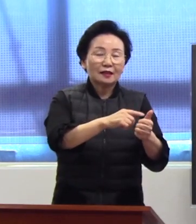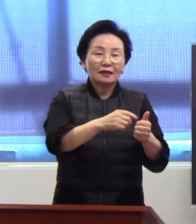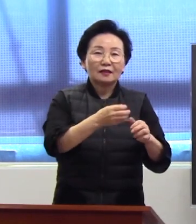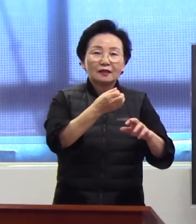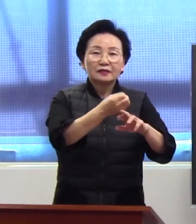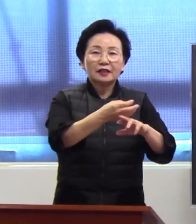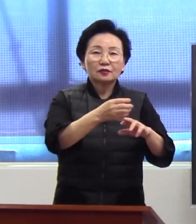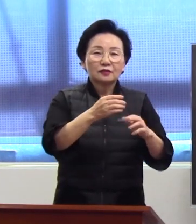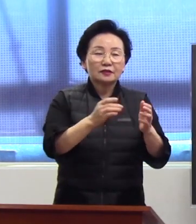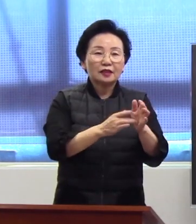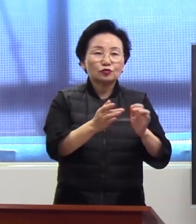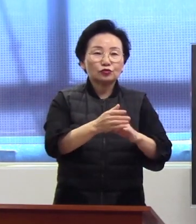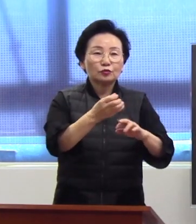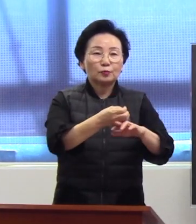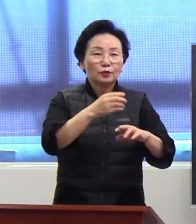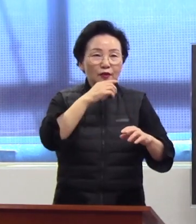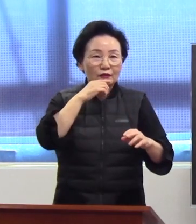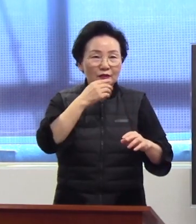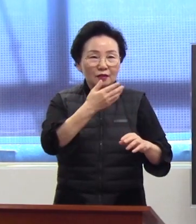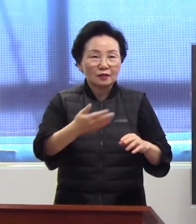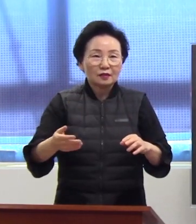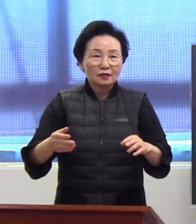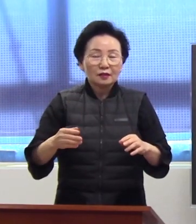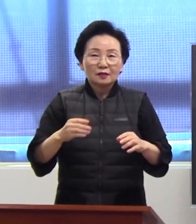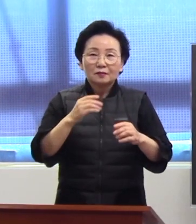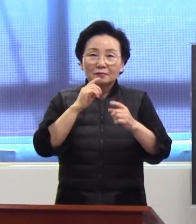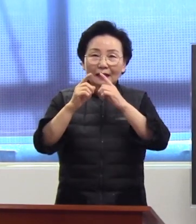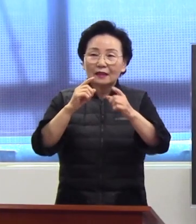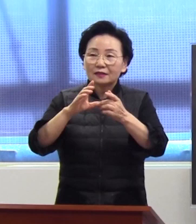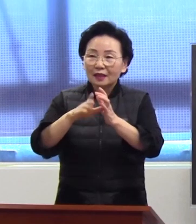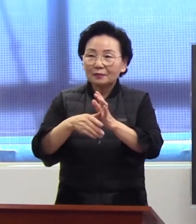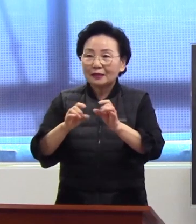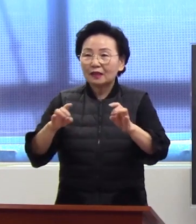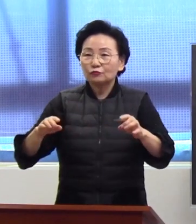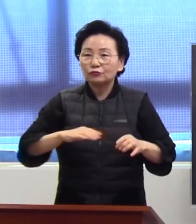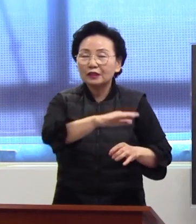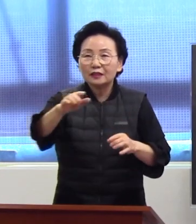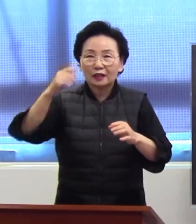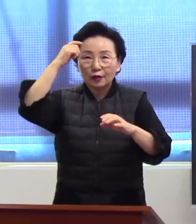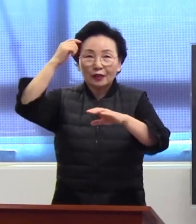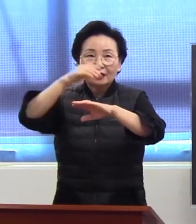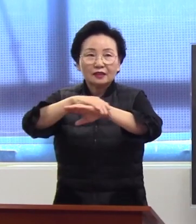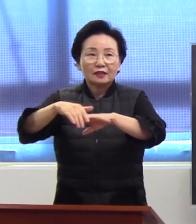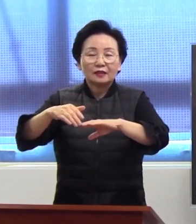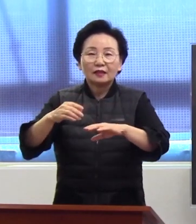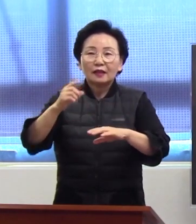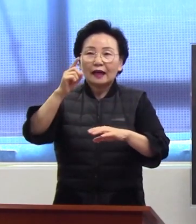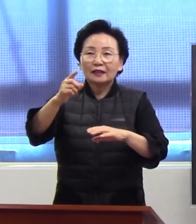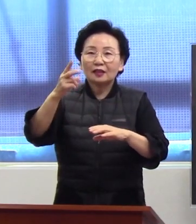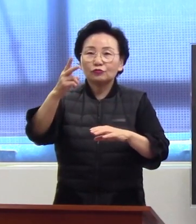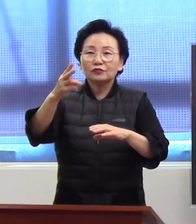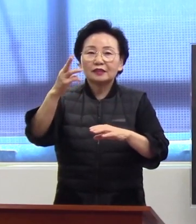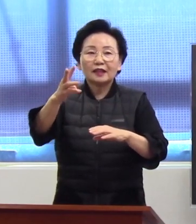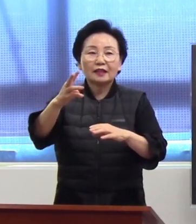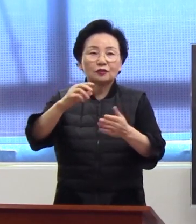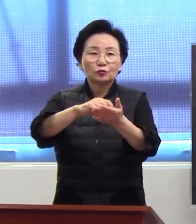남자가 예수 보혈 말할 때마다 우리 계획이 1, 2, 3개